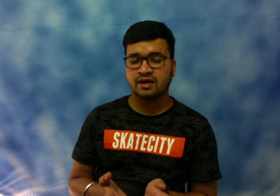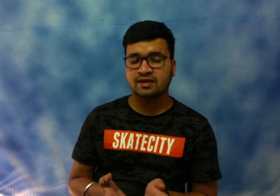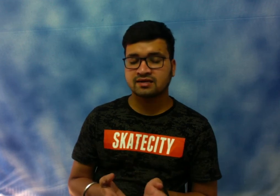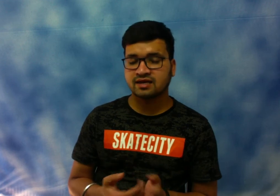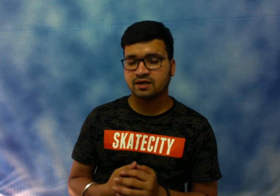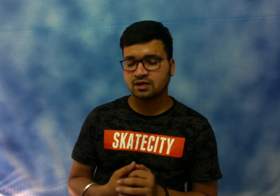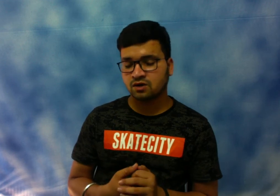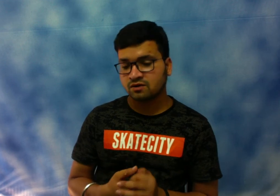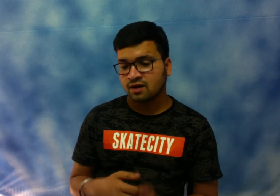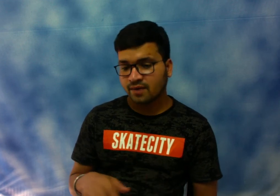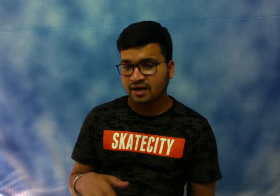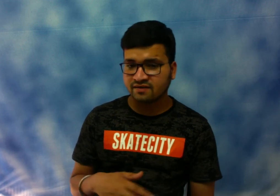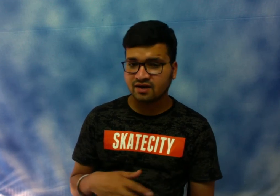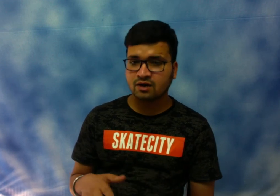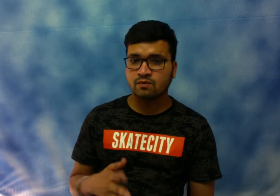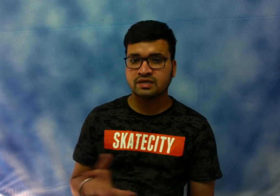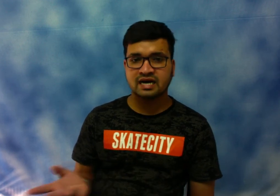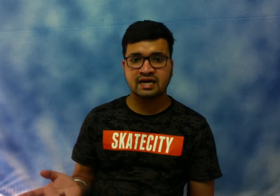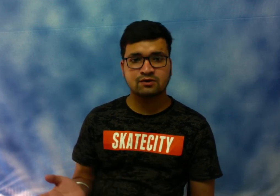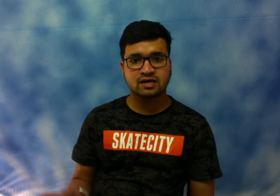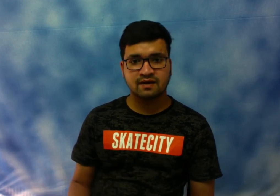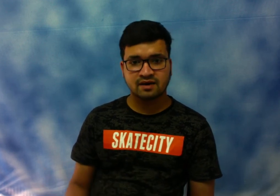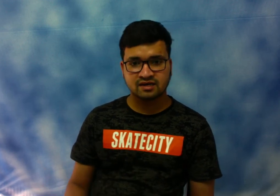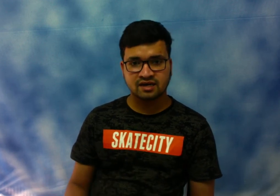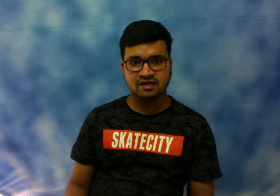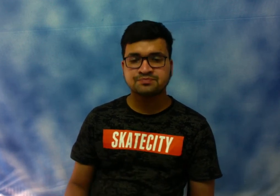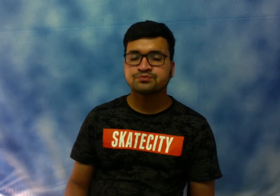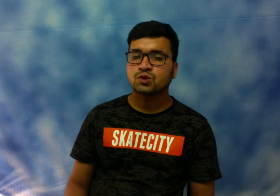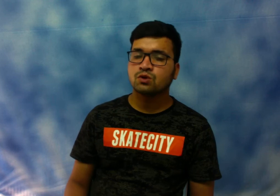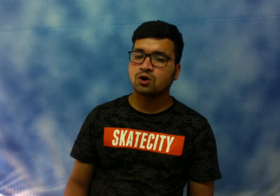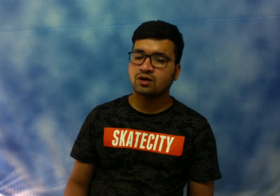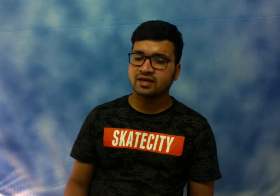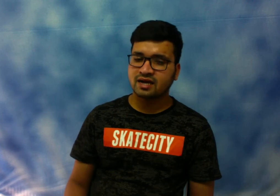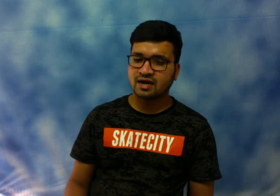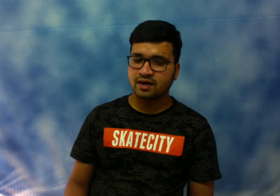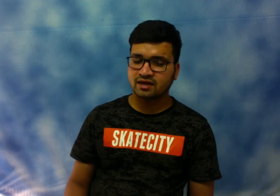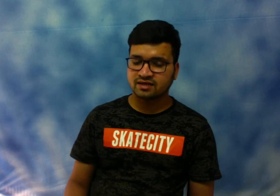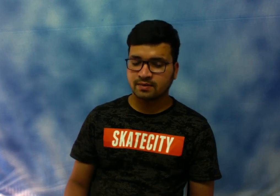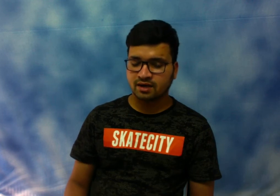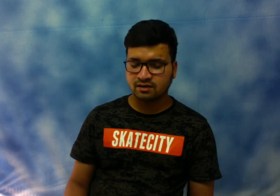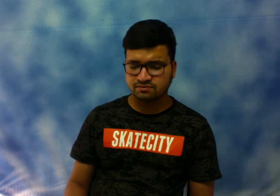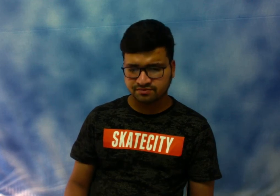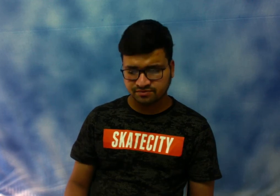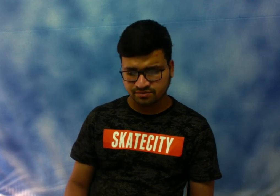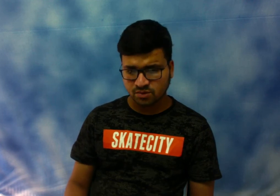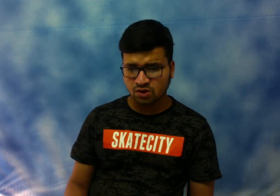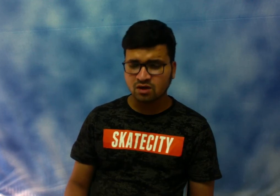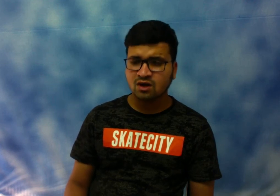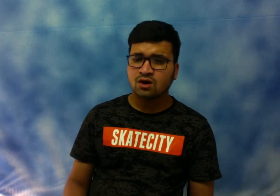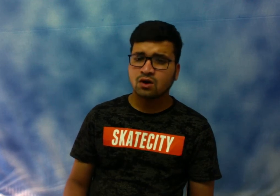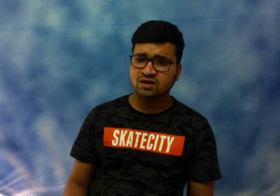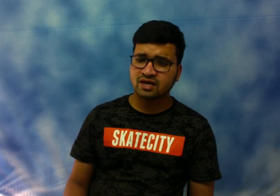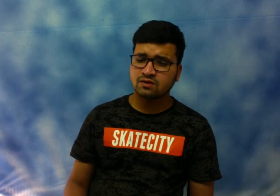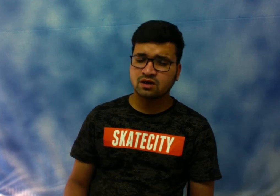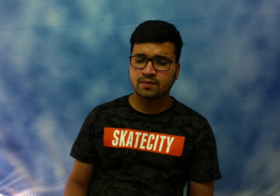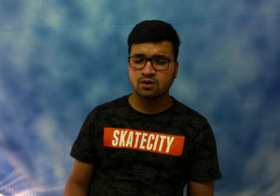ही सकते हैं, मतलब और ब्लैंकेट वगैरह को बिछाने का भी काम आ सकता है, उनको ओढ़ने के काम आ सकता है, मतलब और हो सकता है कि उन कपड़ों को